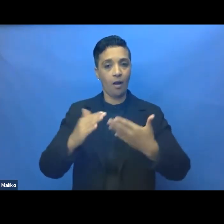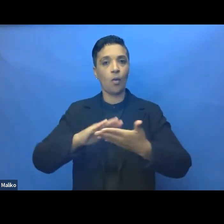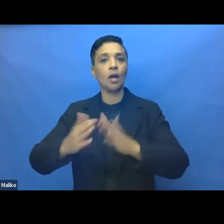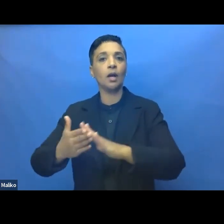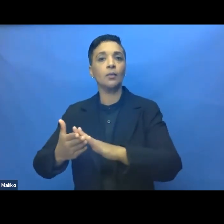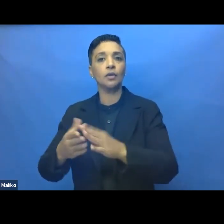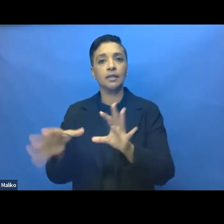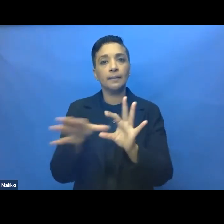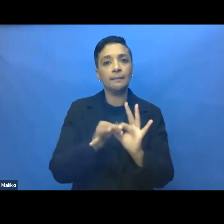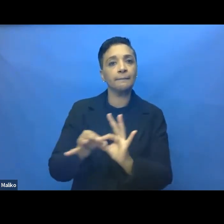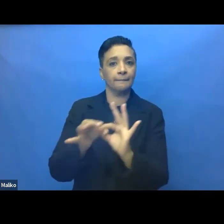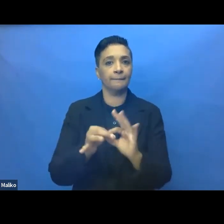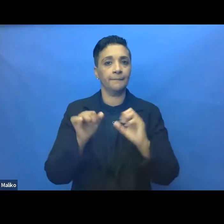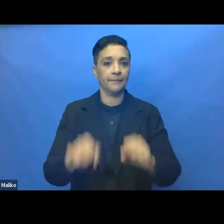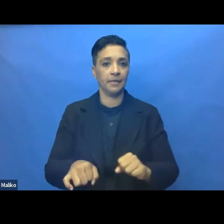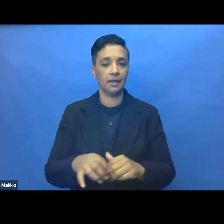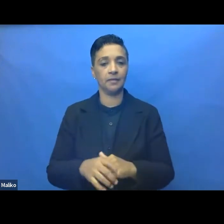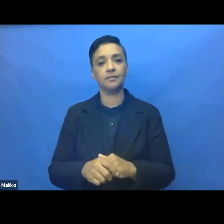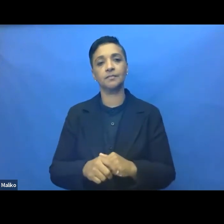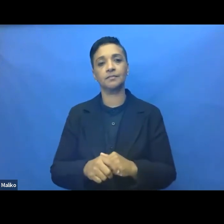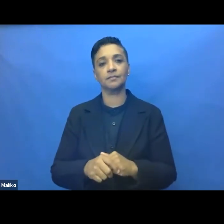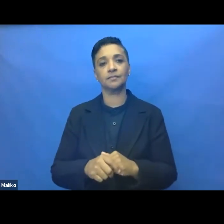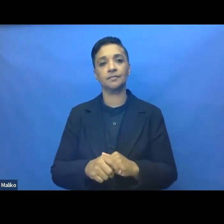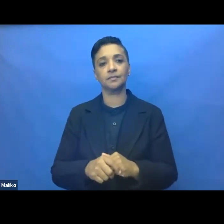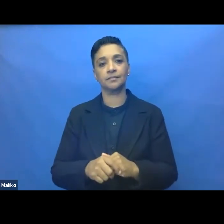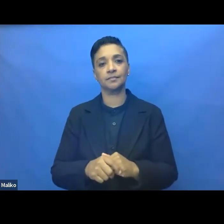matière d'adaptation et d'atténuation